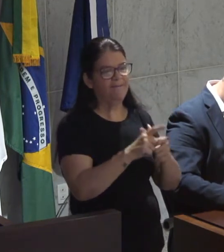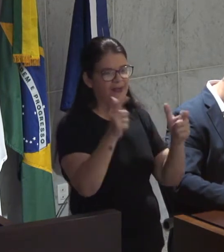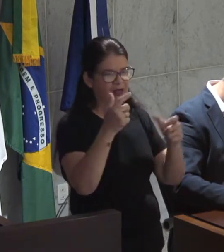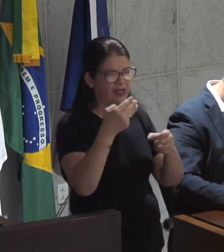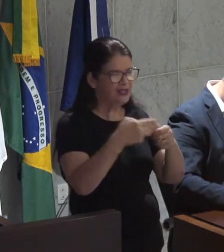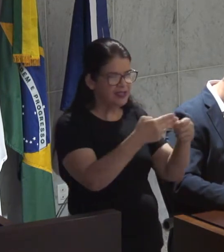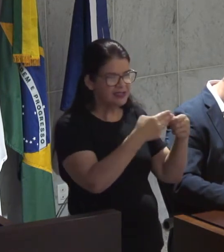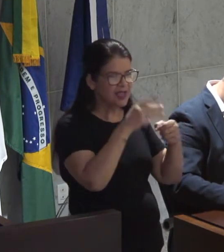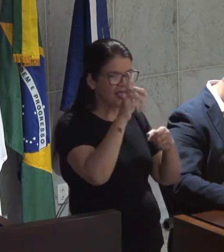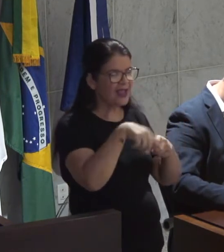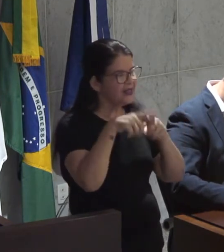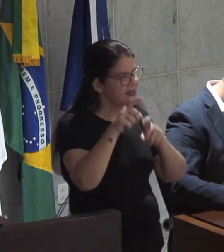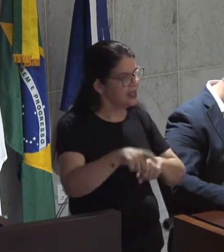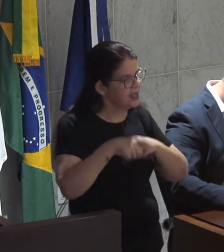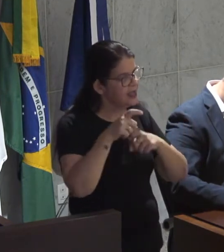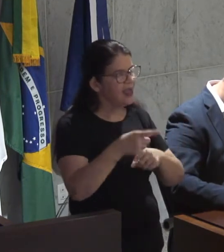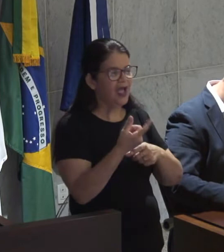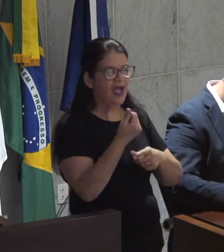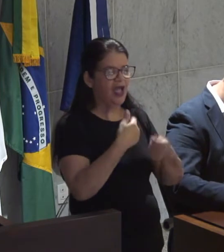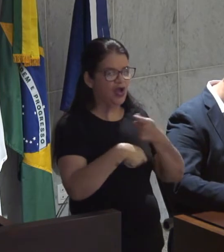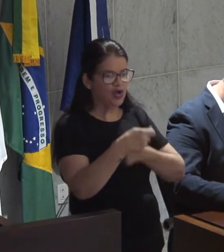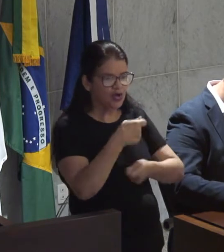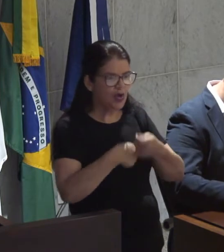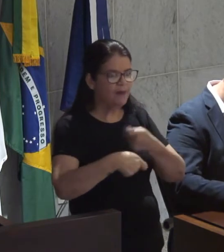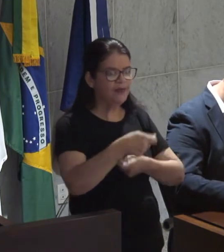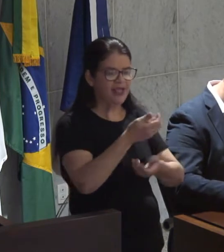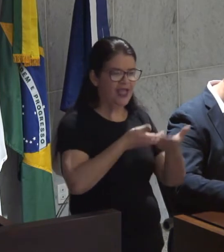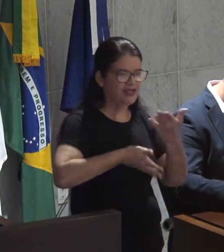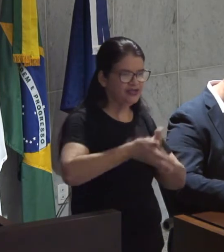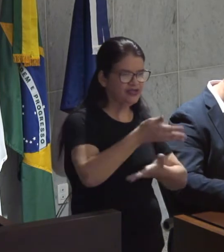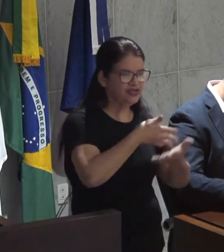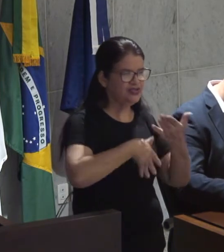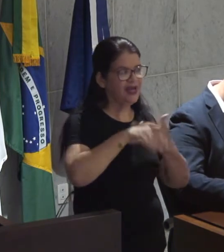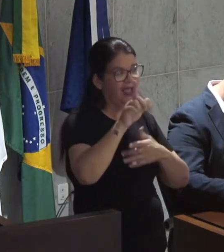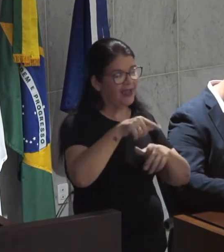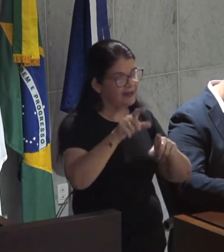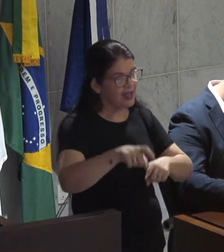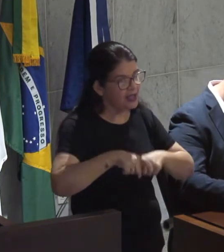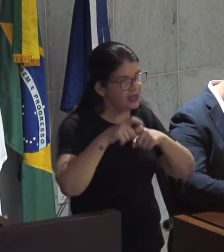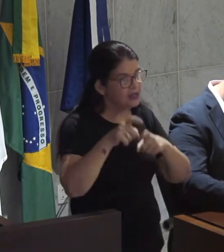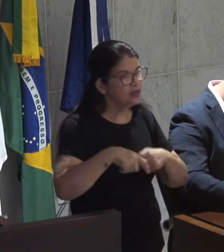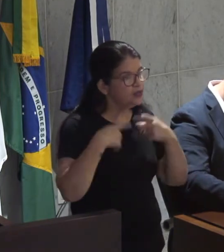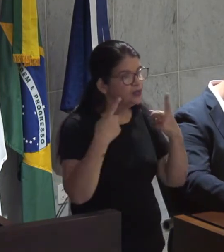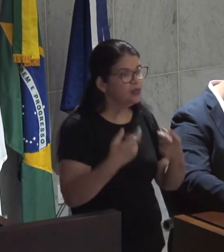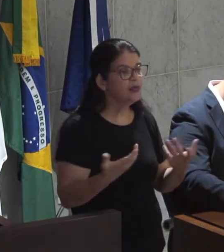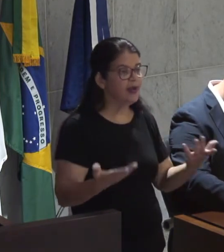é da agricultura, a economia gira da agricultura.